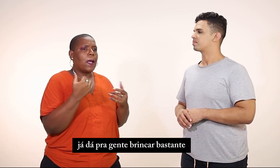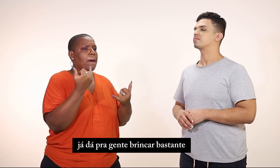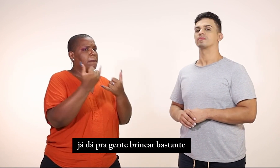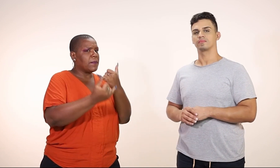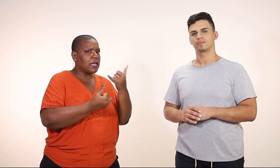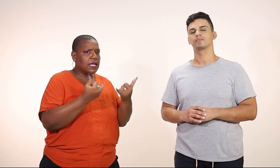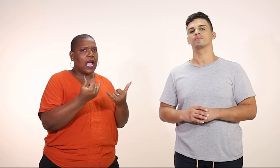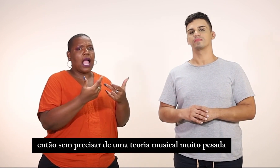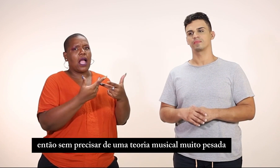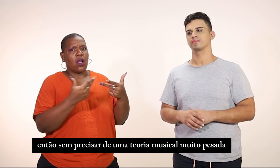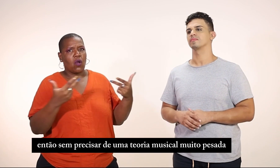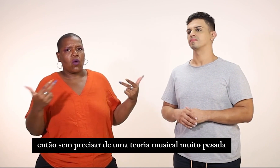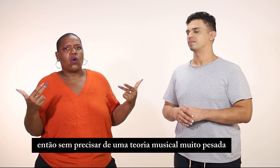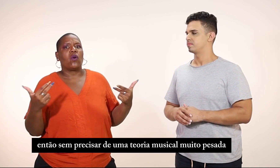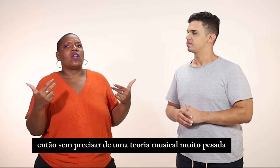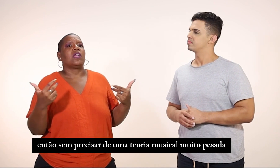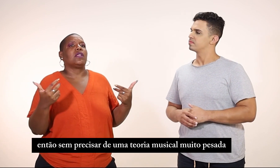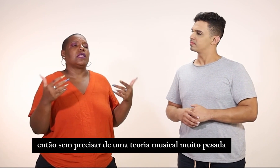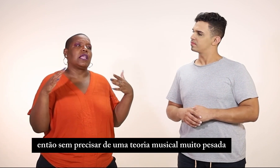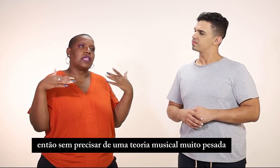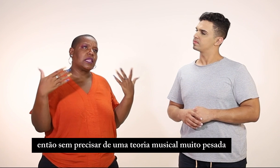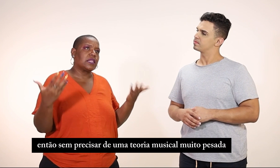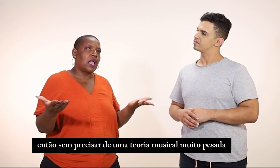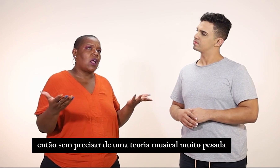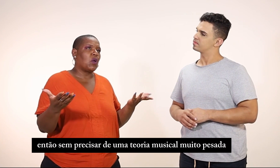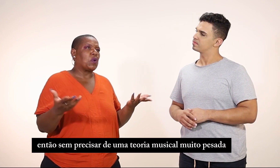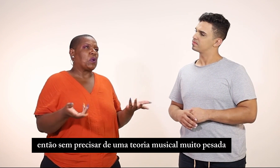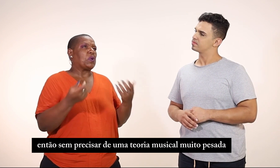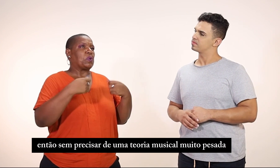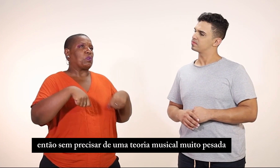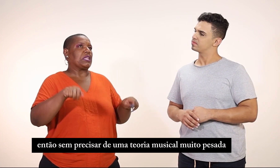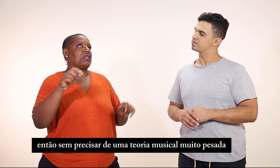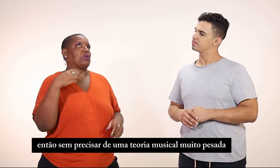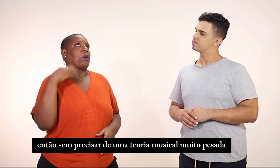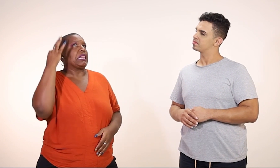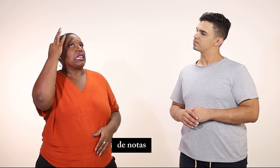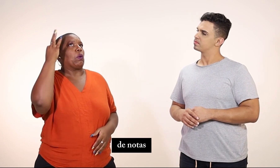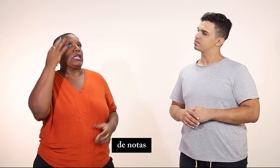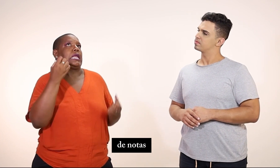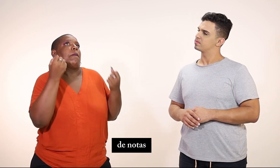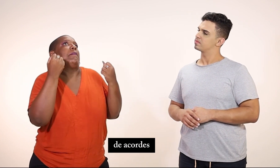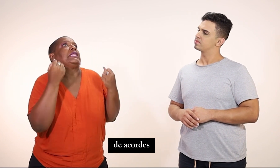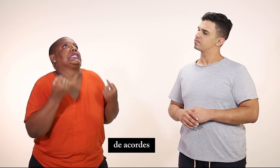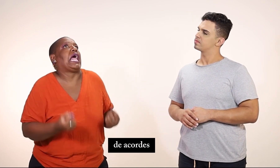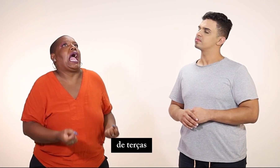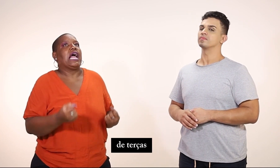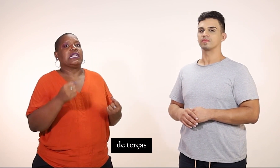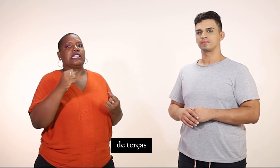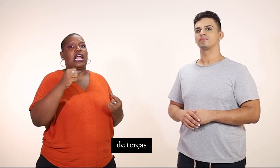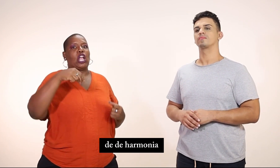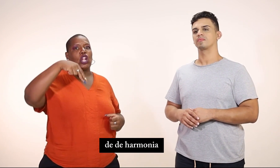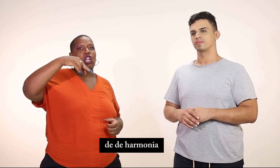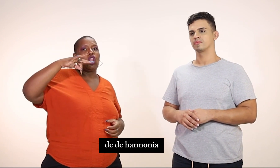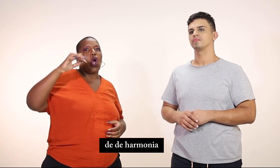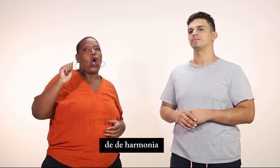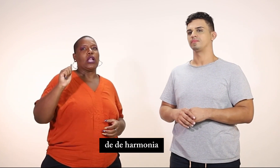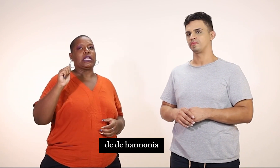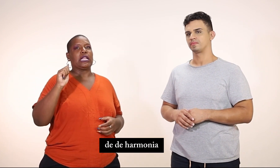bastante. Então, sem precisar de uma teoria musical muito pesada, de notas, de acordes, de terças, de